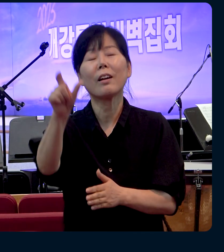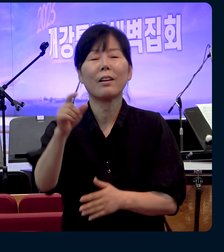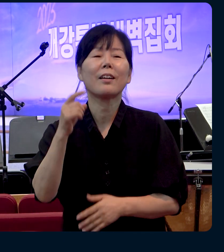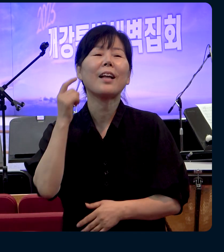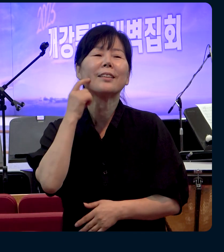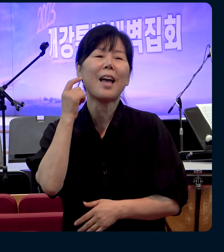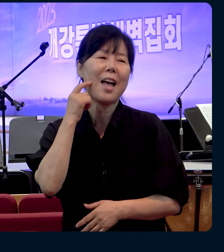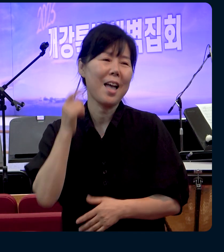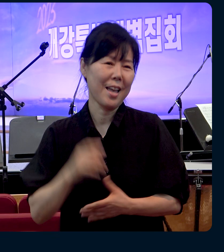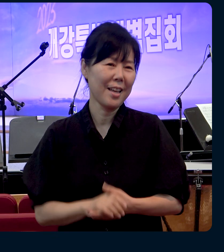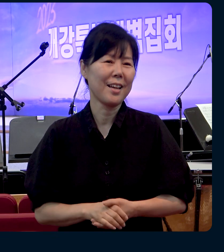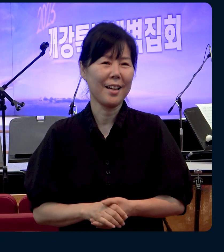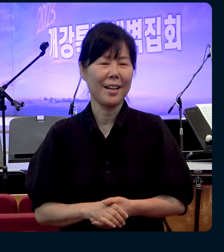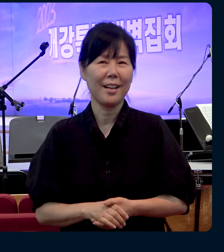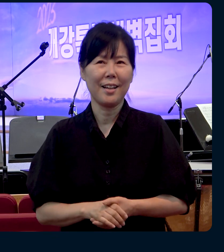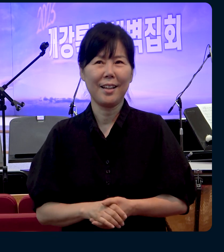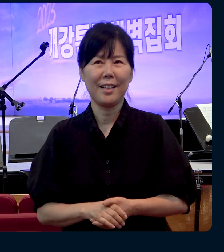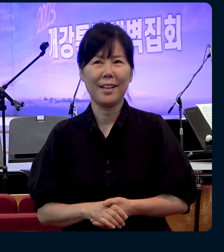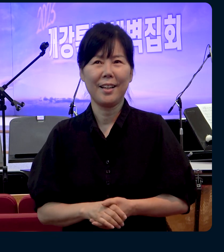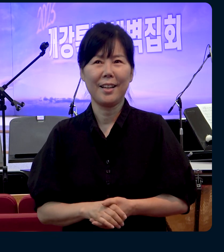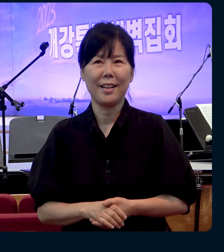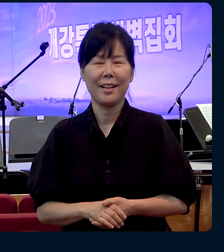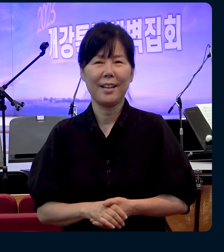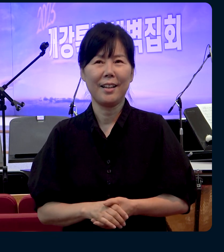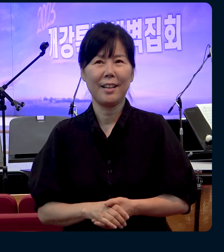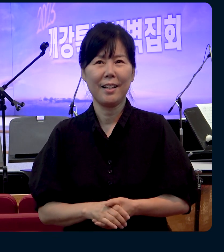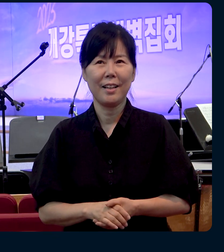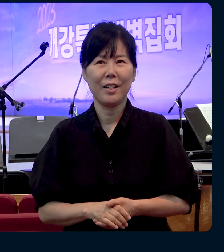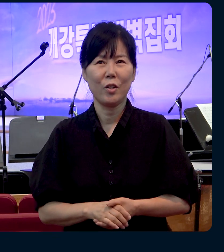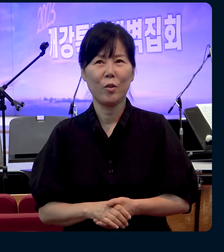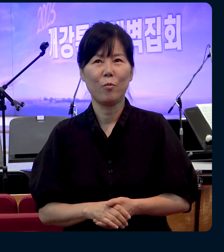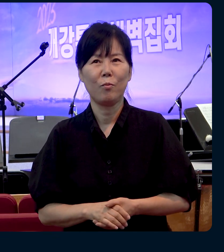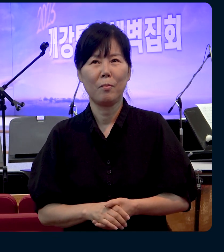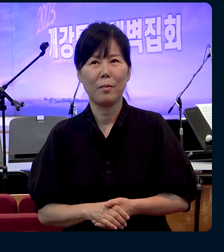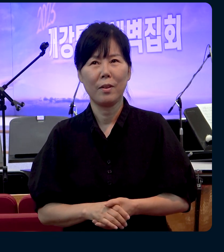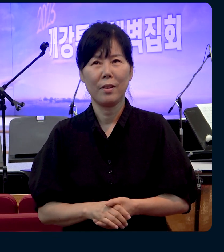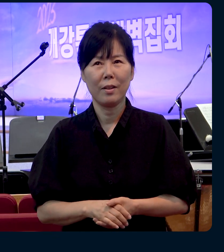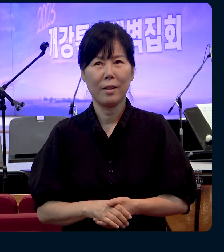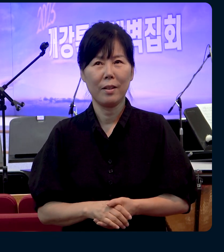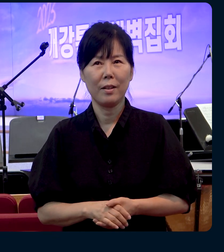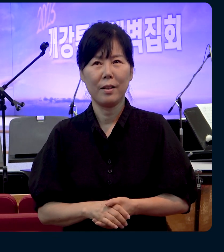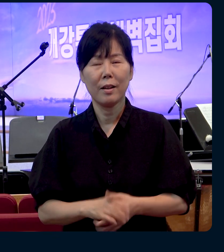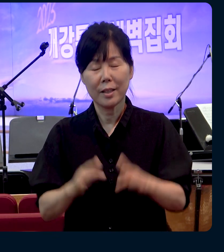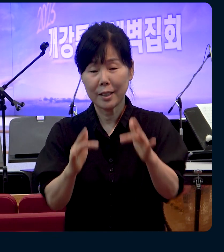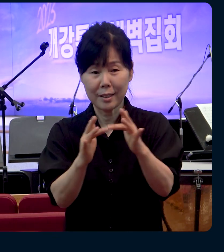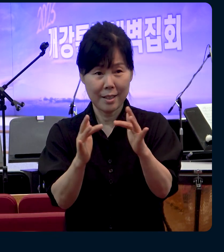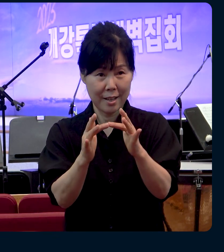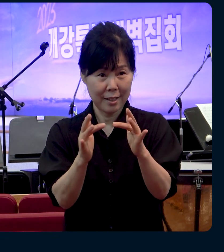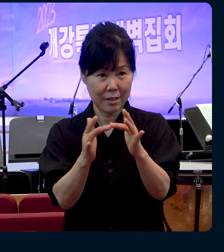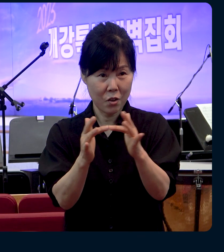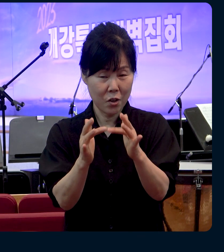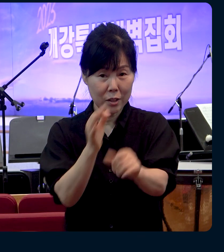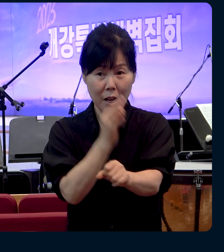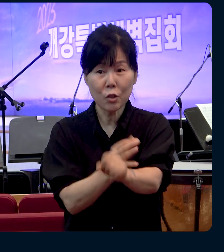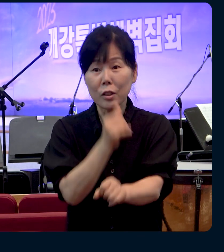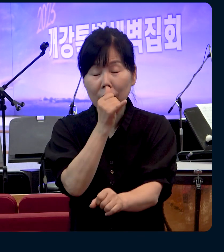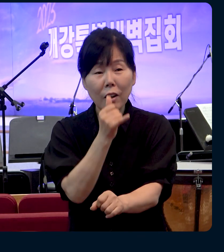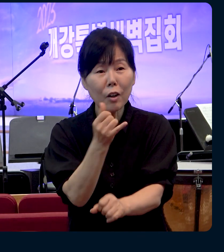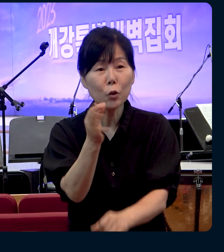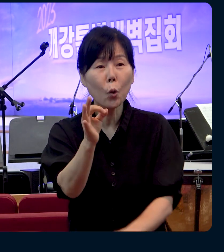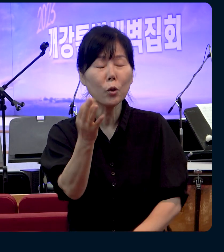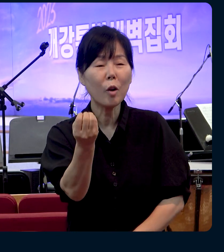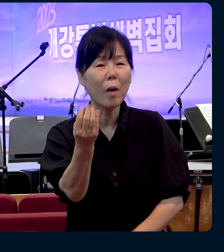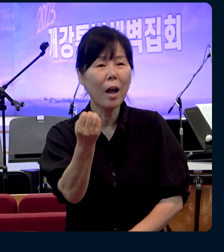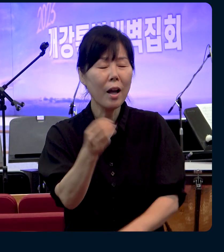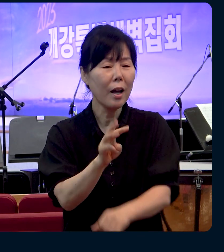가피입니다. 지금 제가 찾아보니까 무슨 그 인터넷 몰에서 38,000원이면 살